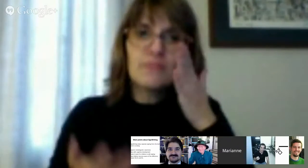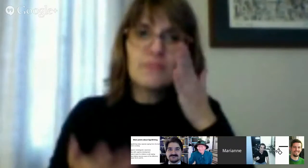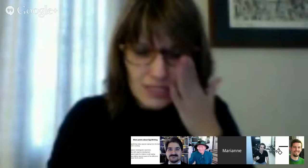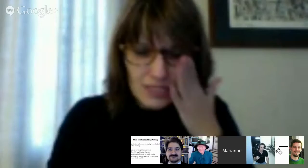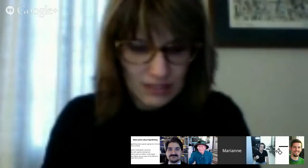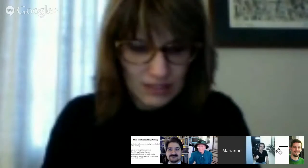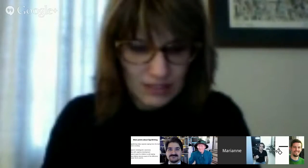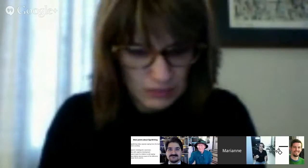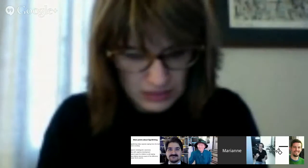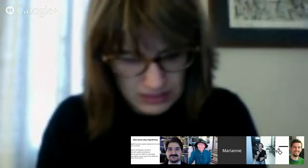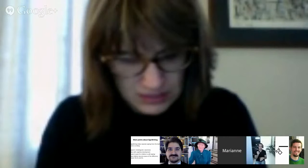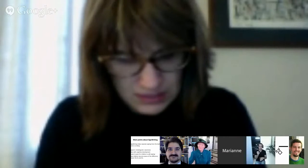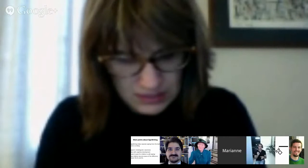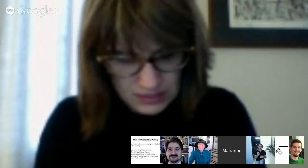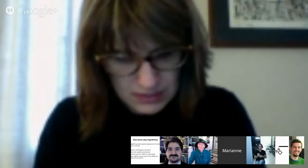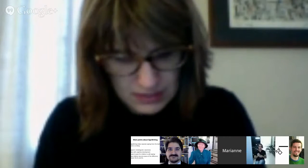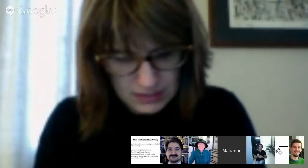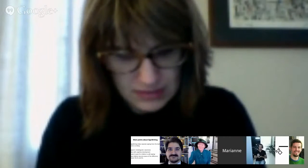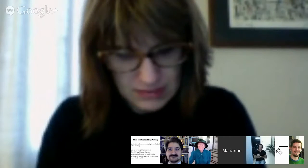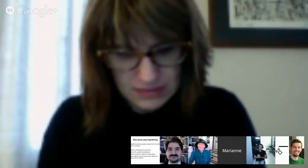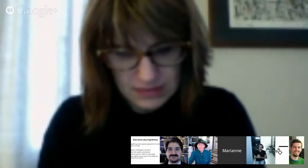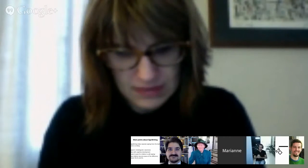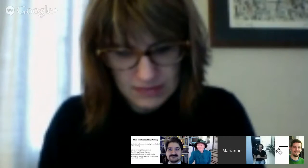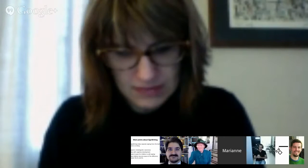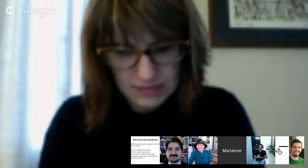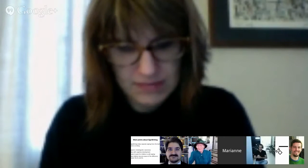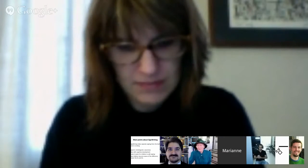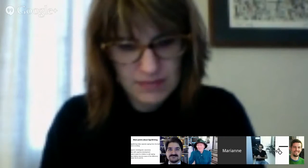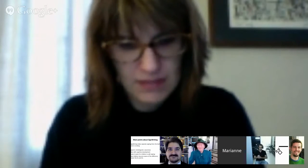mais para perceber isso.